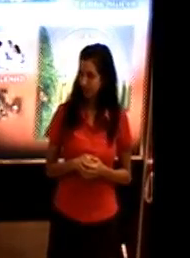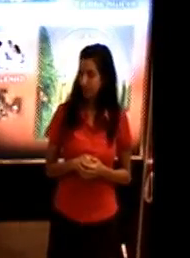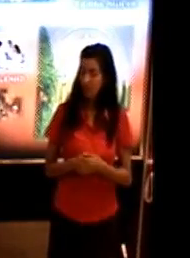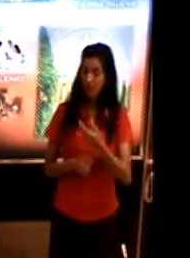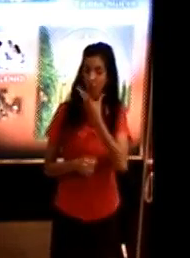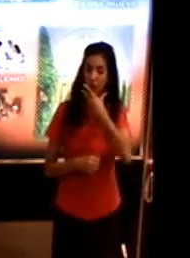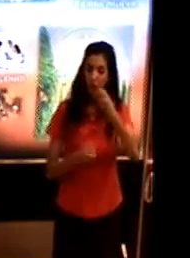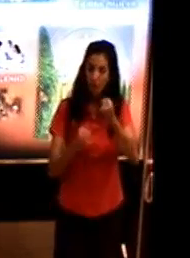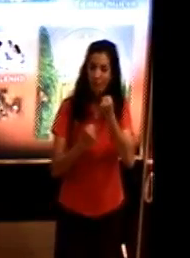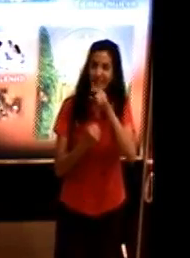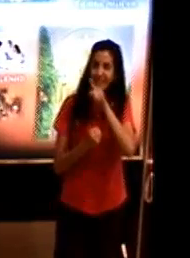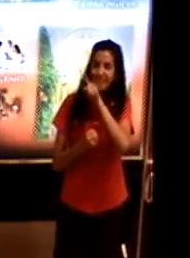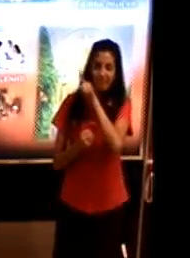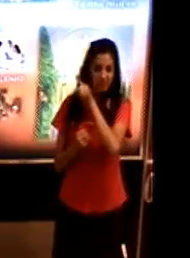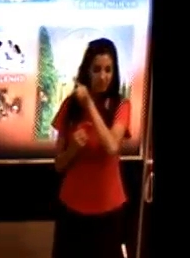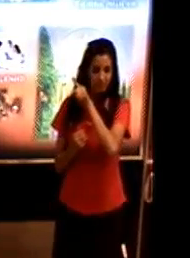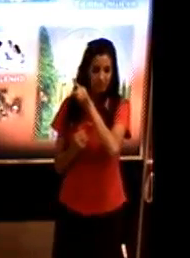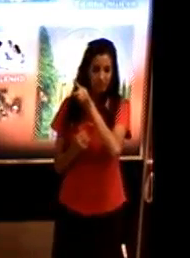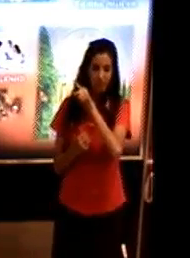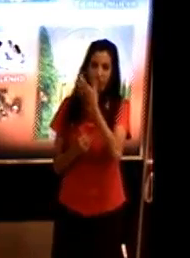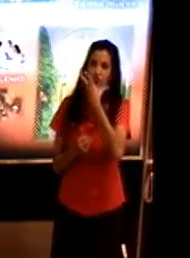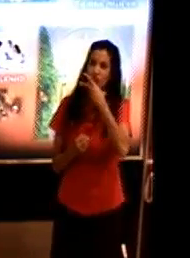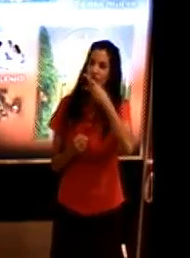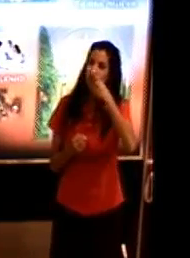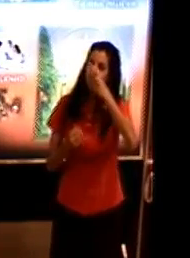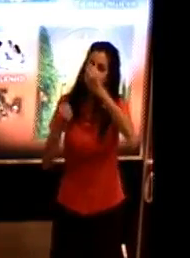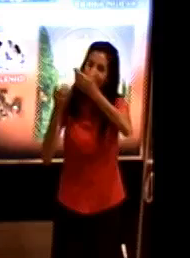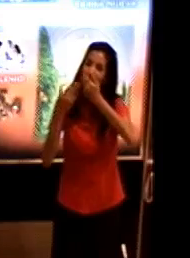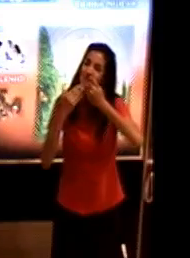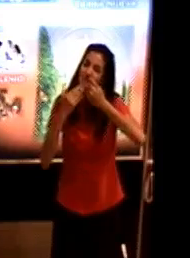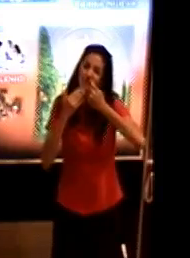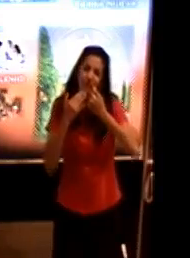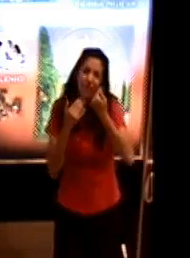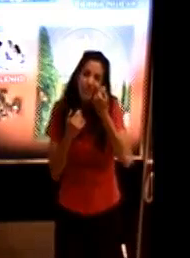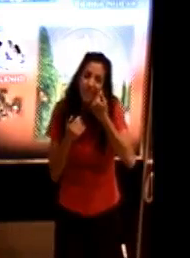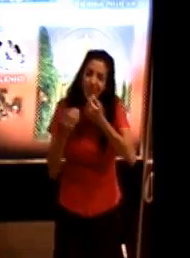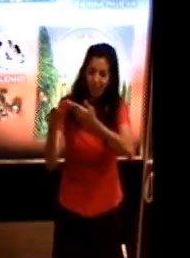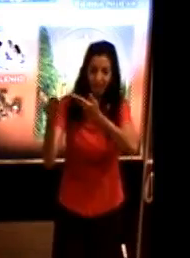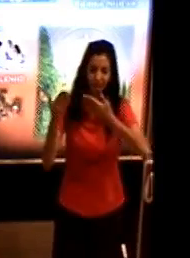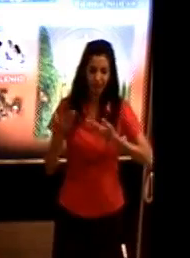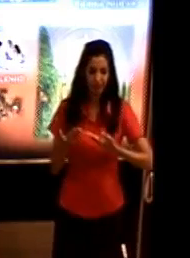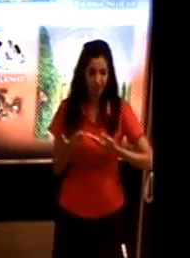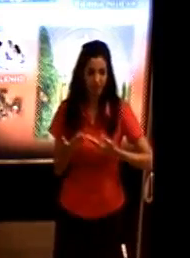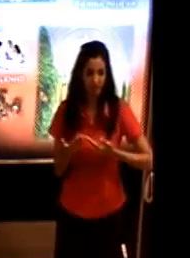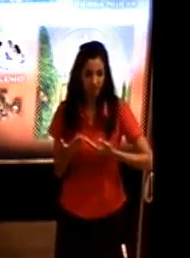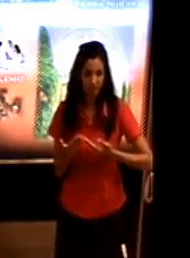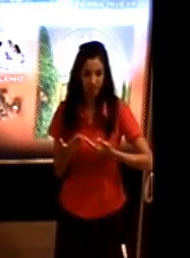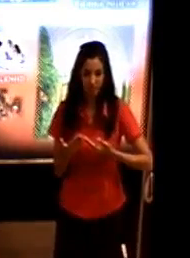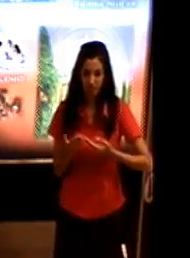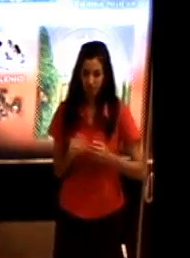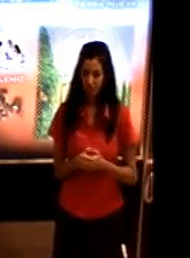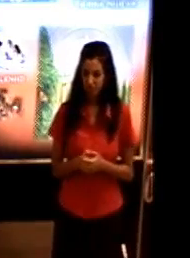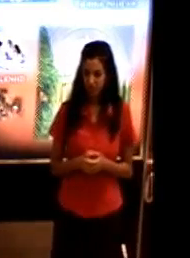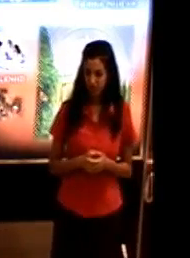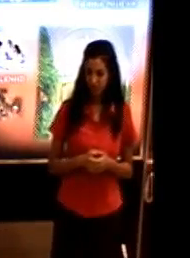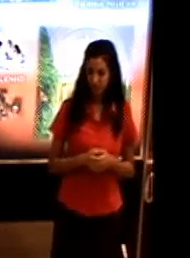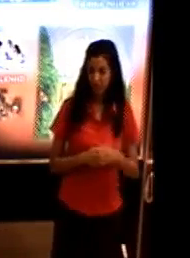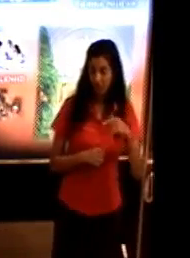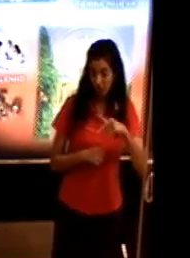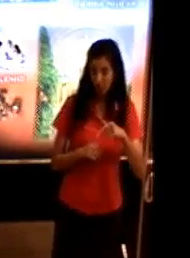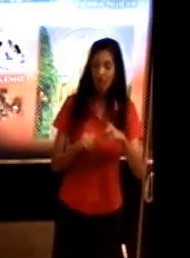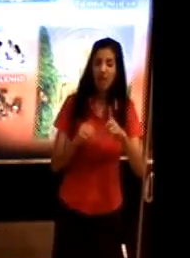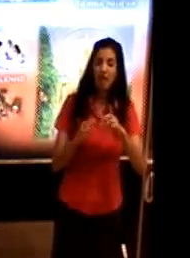Dios. Hay textos que en esta noche yo voy a leer acerca de cómo podemos anular la gracia de Dios.